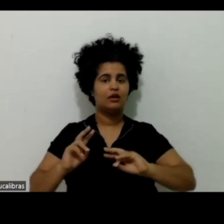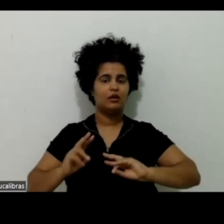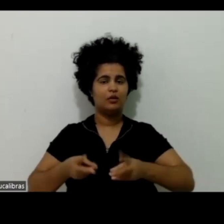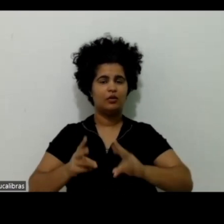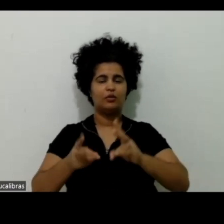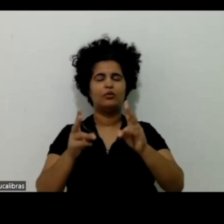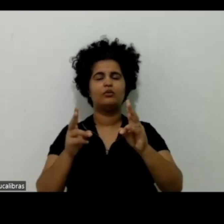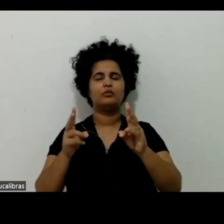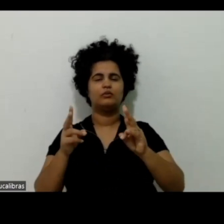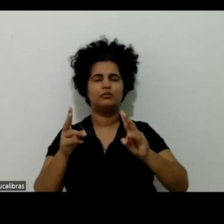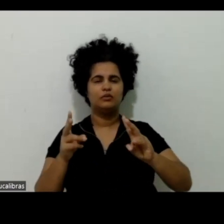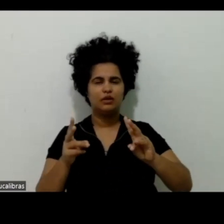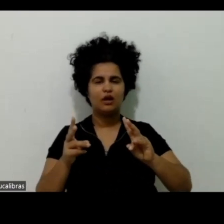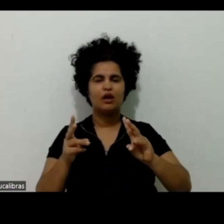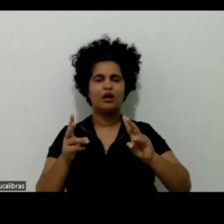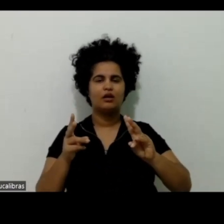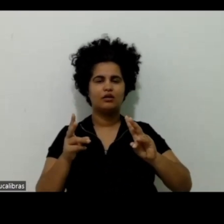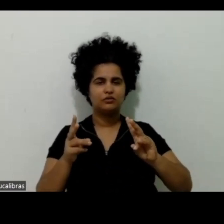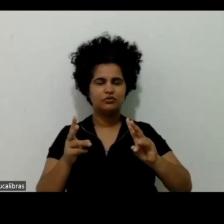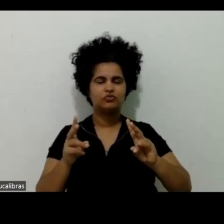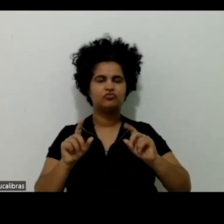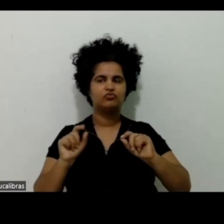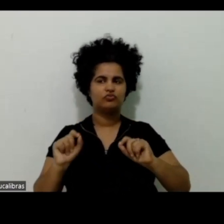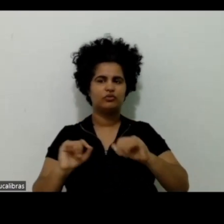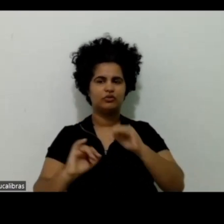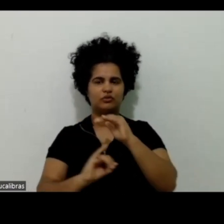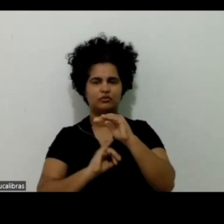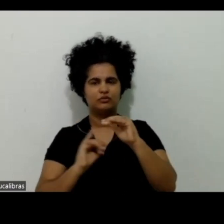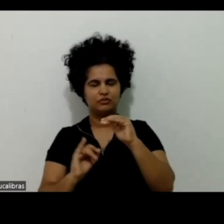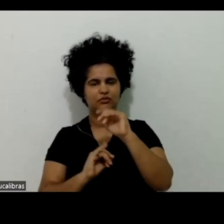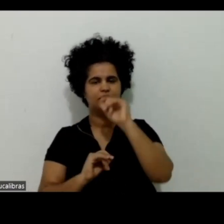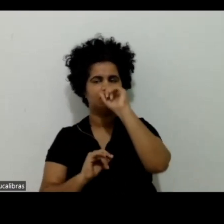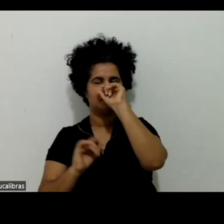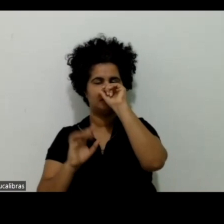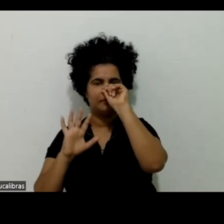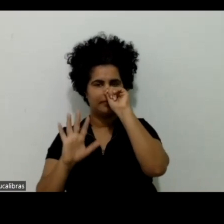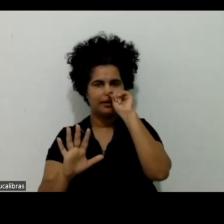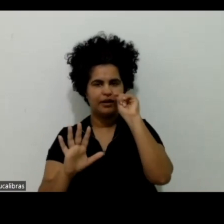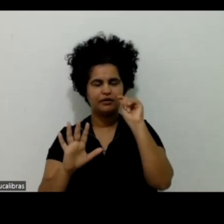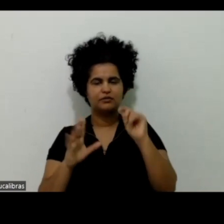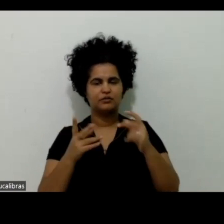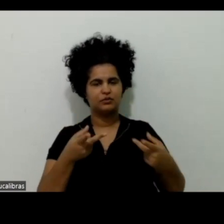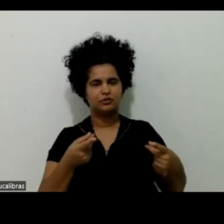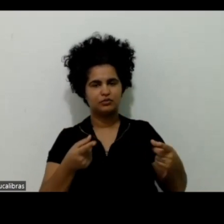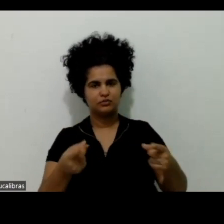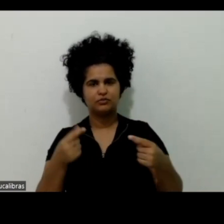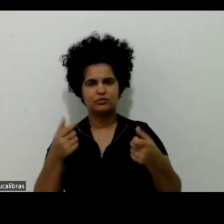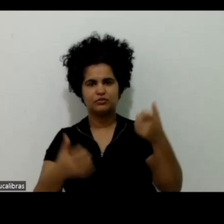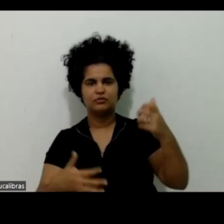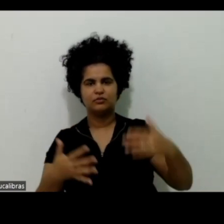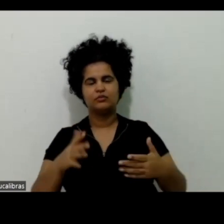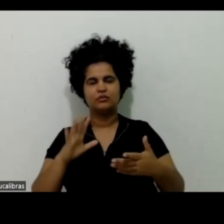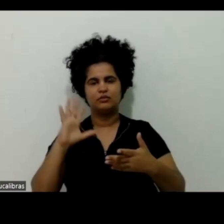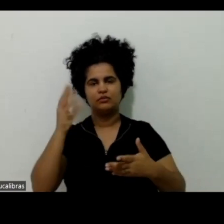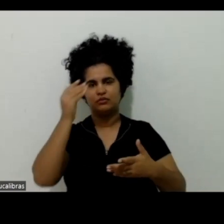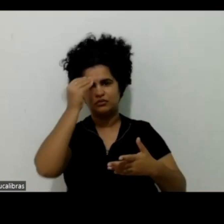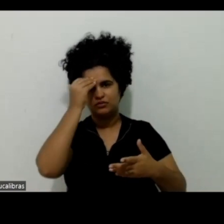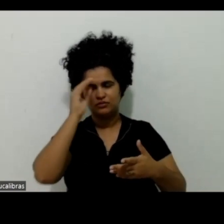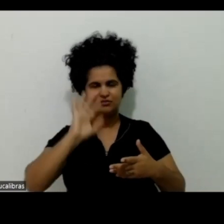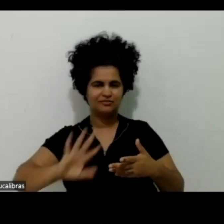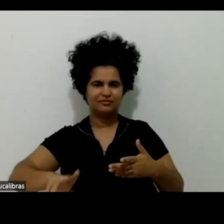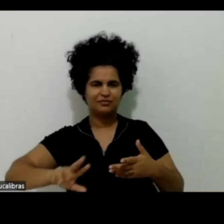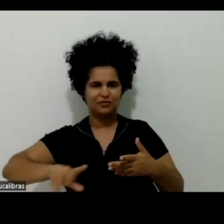de violências institucionais históricas, né? Mas enfim, para avançar mesmo, né, para mim não me demorar, eu quero muito